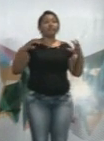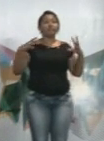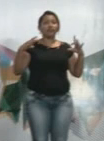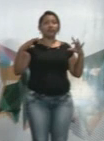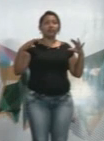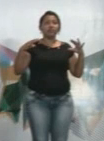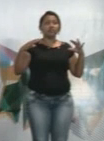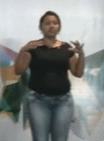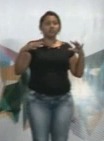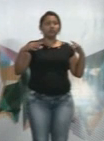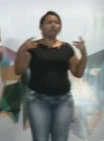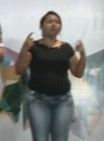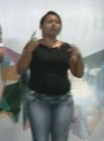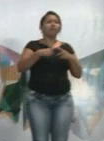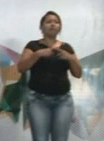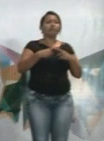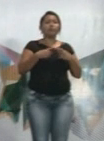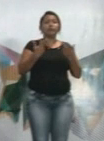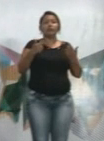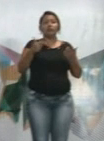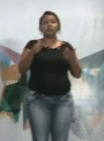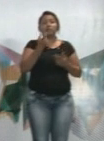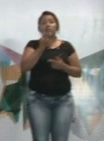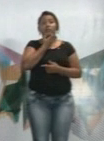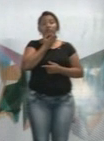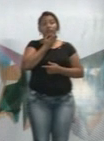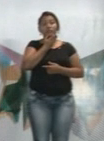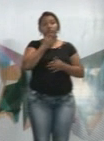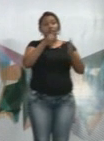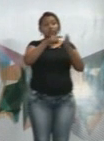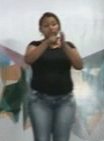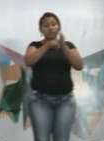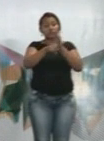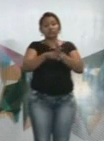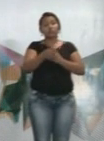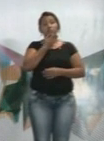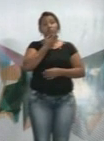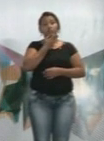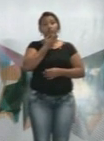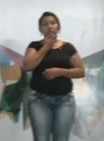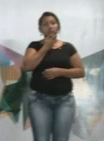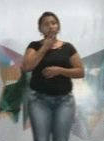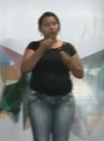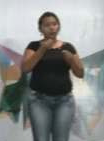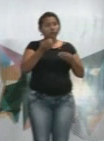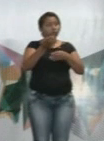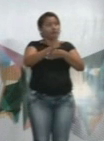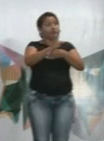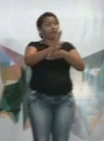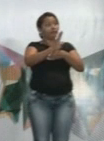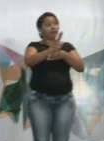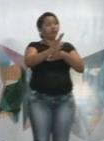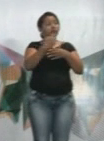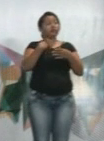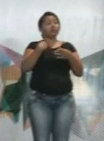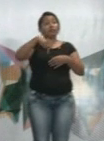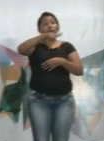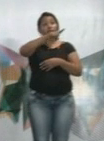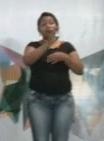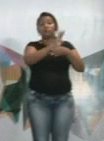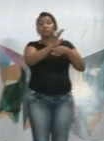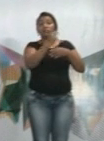inglês. Aí você pergunta, professor, o que é que vai ser o PD de férias para as questões de inglês? Ele vai fazer filme, vai para o cinema.